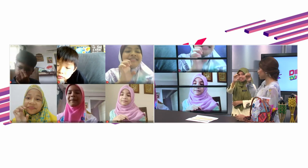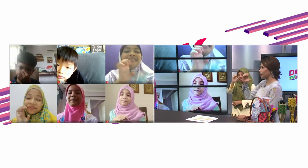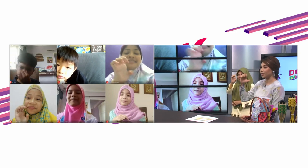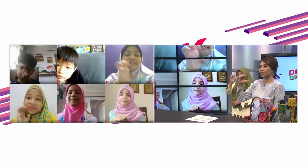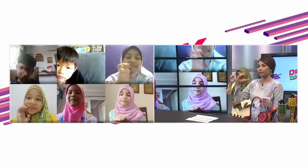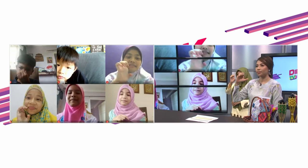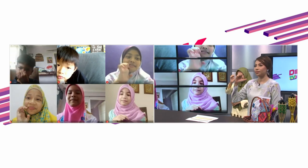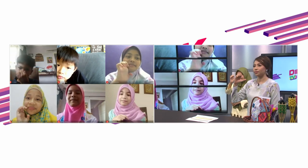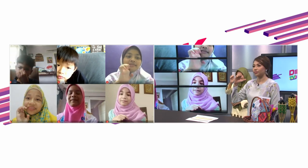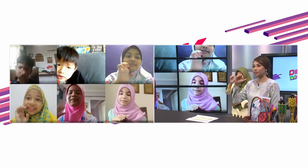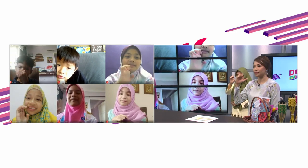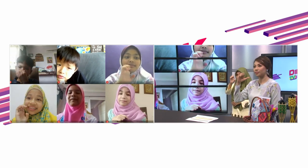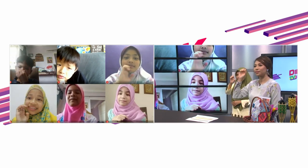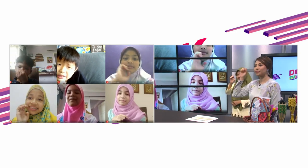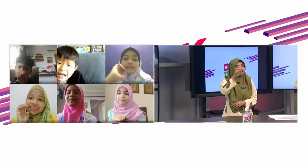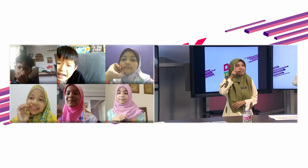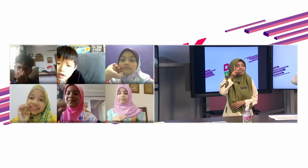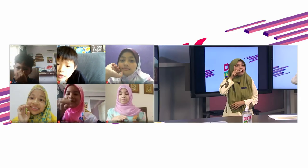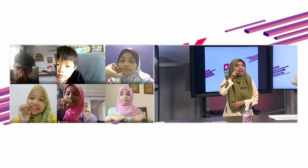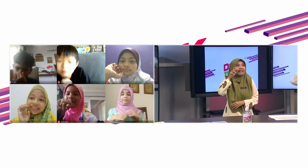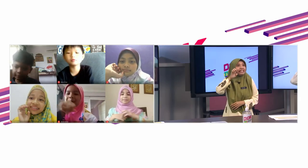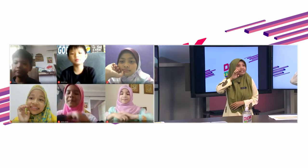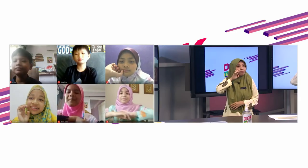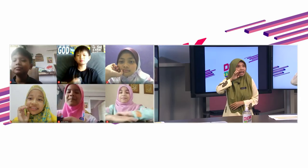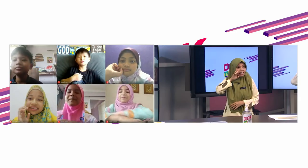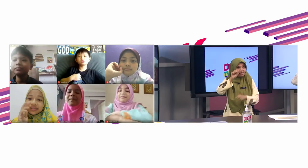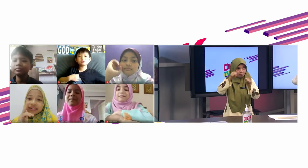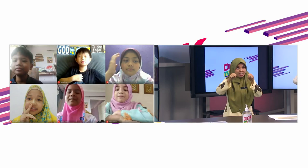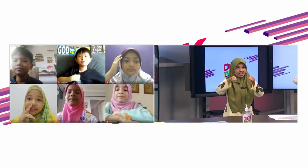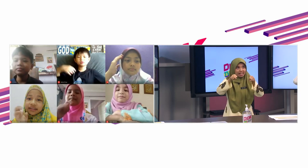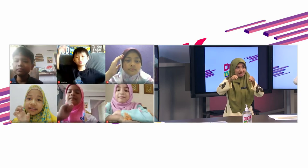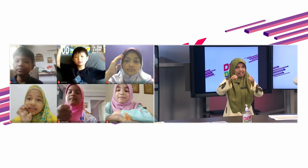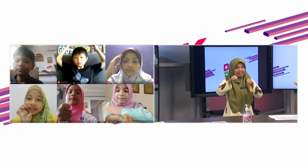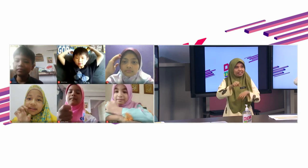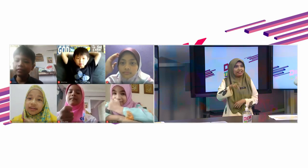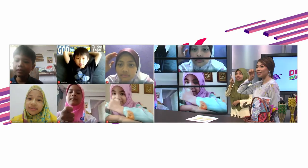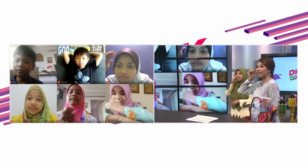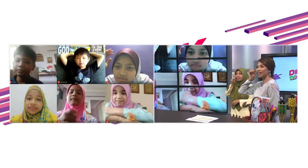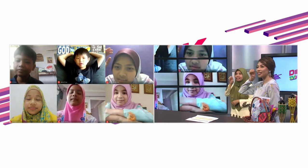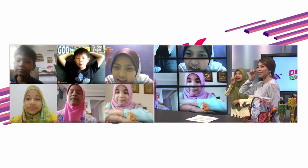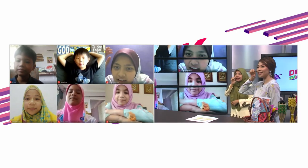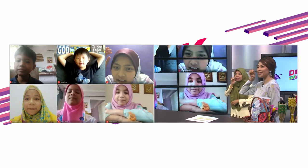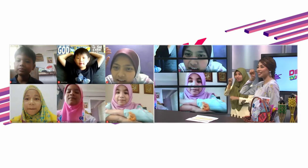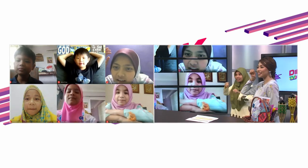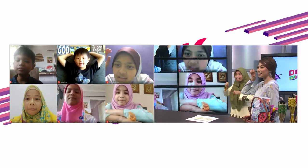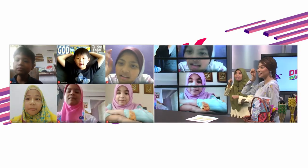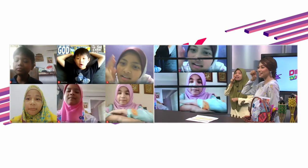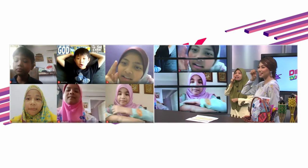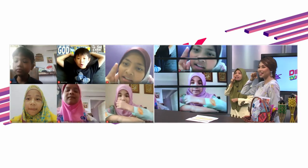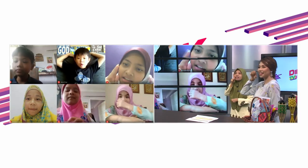Okey. Jadi? E. Kak Ellie. Boleh? Boleh? Sini. Macam mana? Kak Ellie